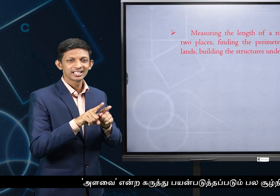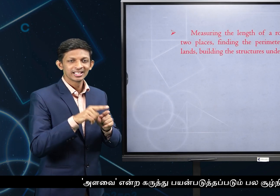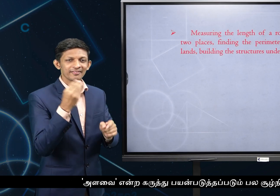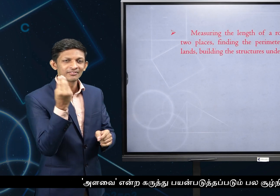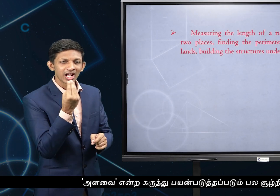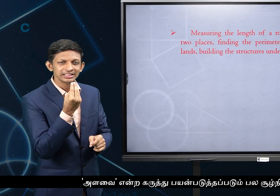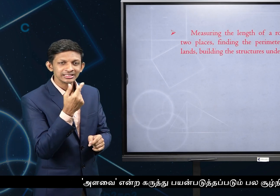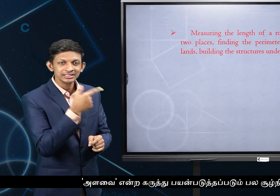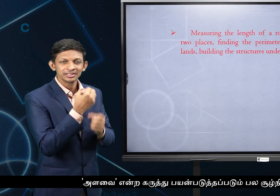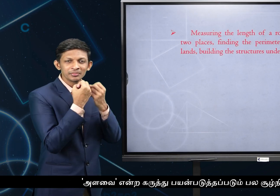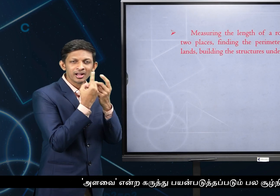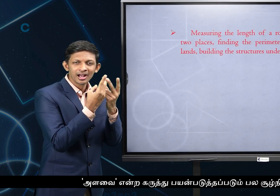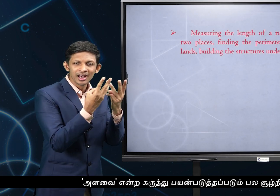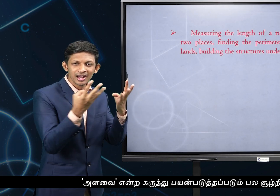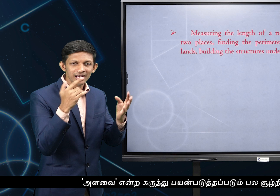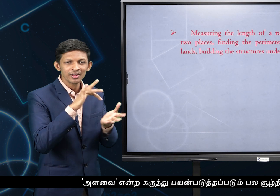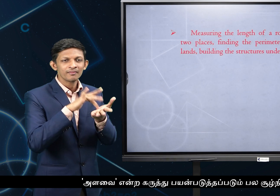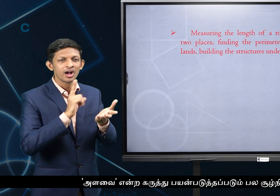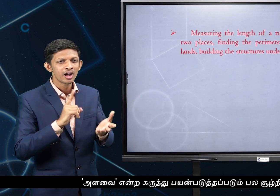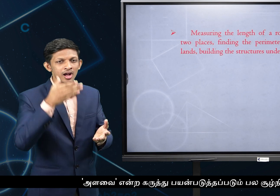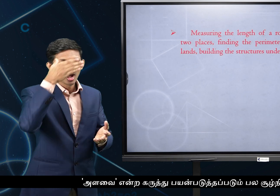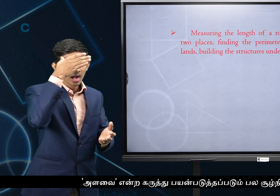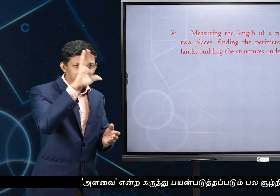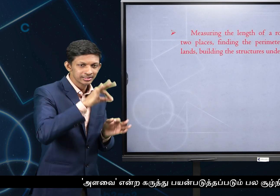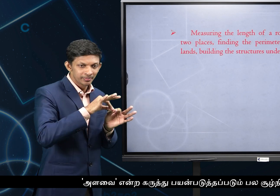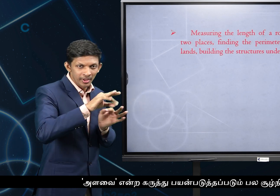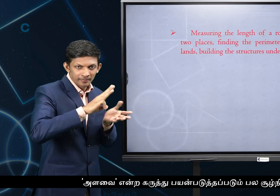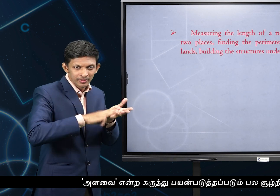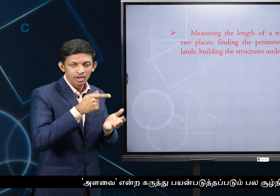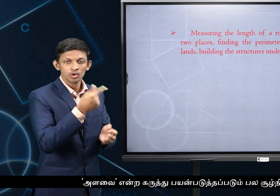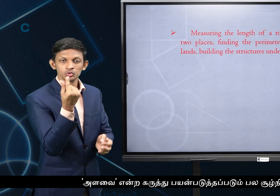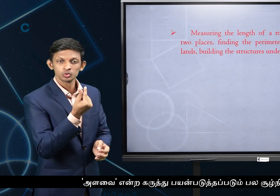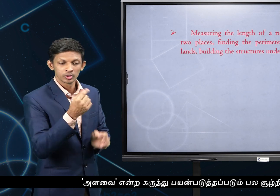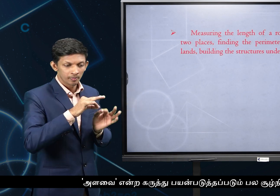அளவை என்ற கருத்து பயன்படுத்தப்படும் பல சூழ்நிலைகளில் சில.